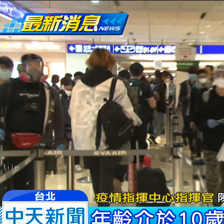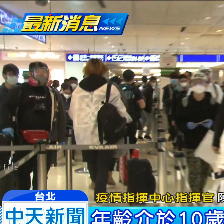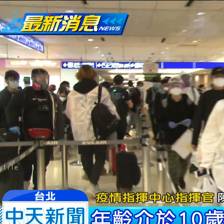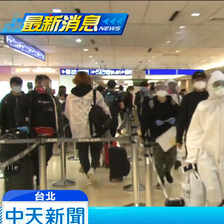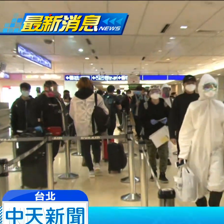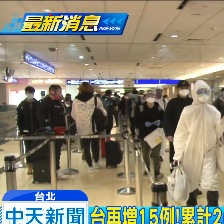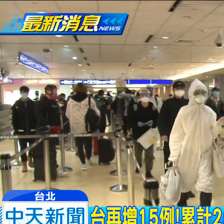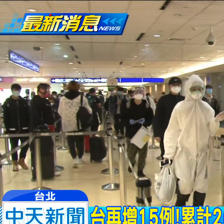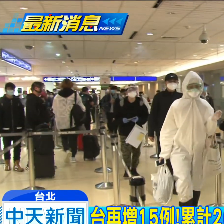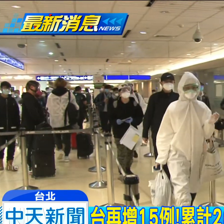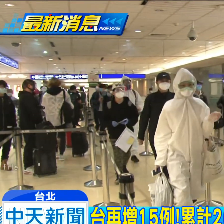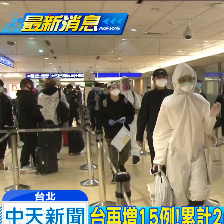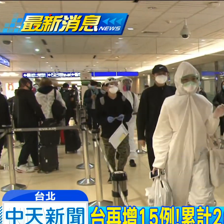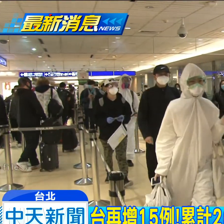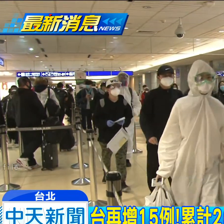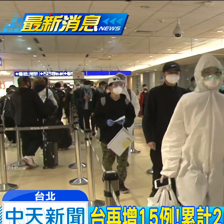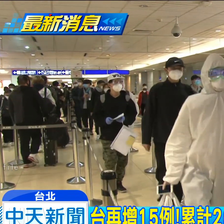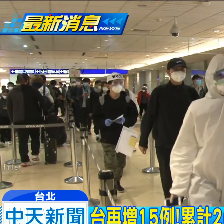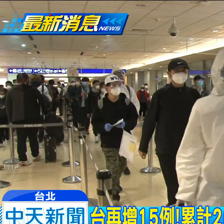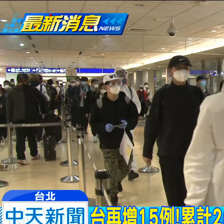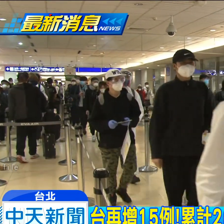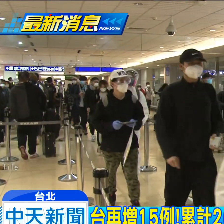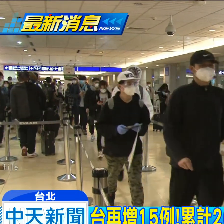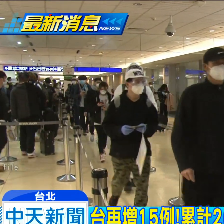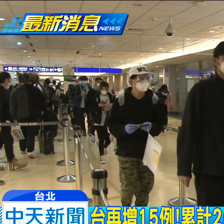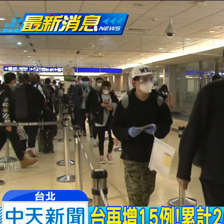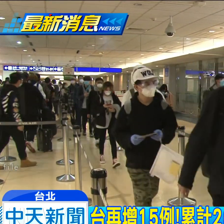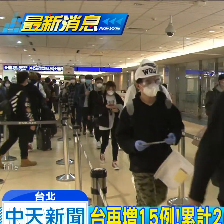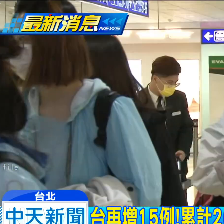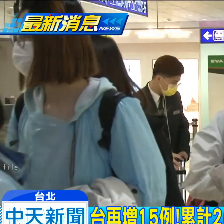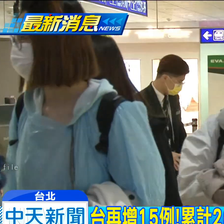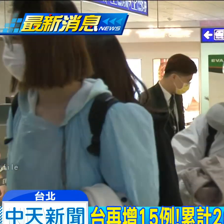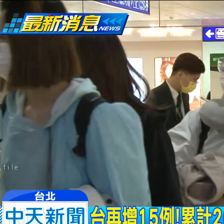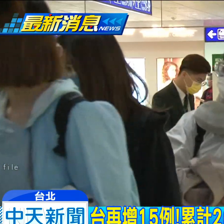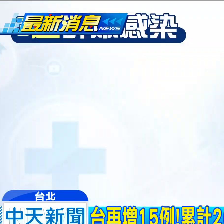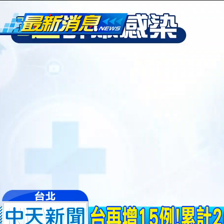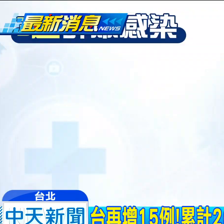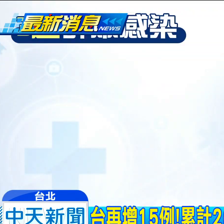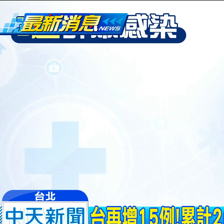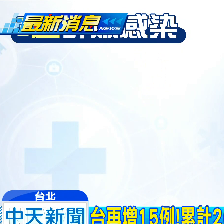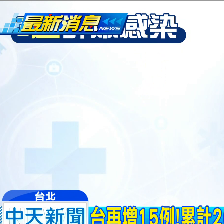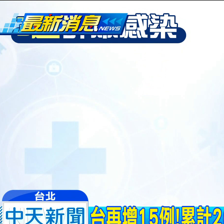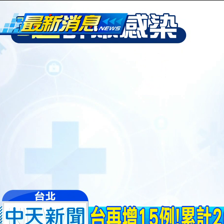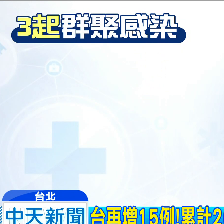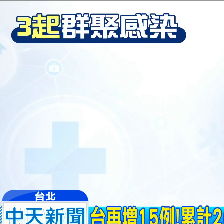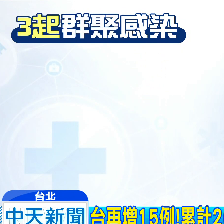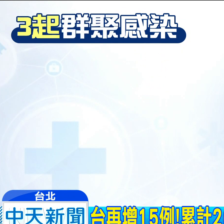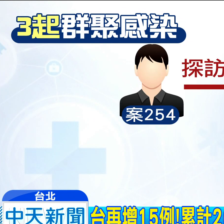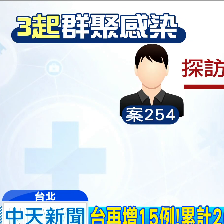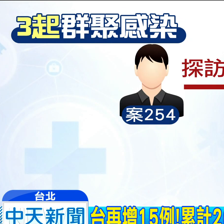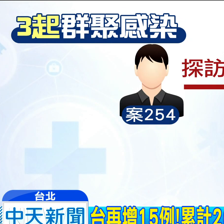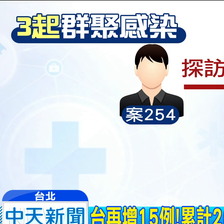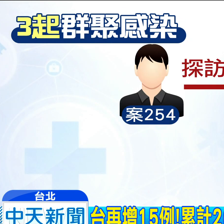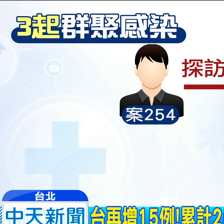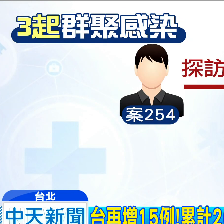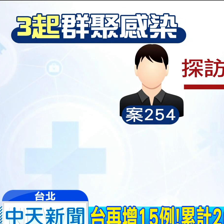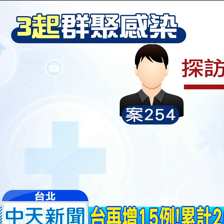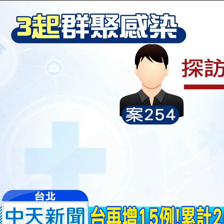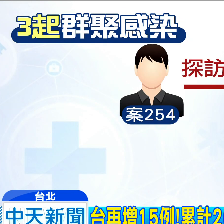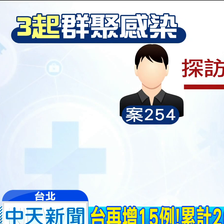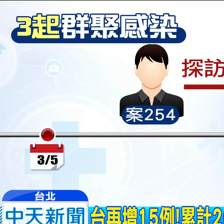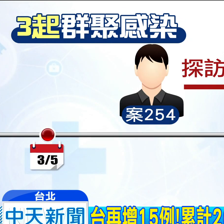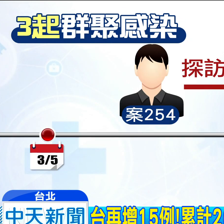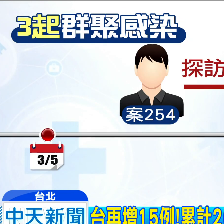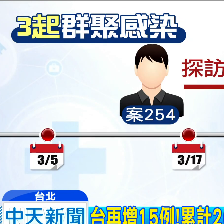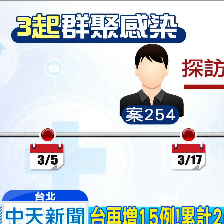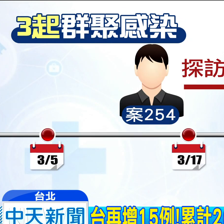10岁到60多岁。 居家检疫特别重要，因为境外移入大暴增，新增个案中就有3起群聚事件，当中案254